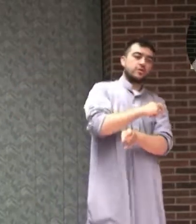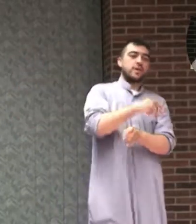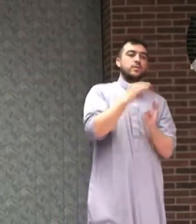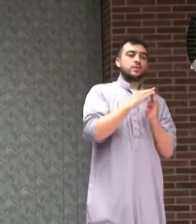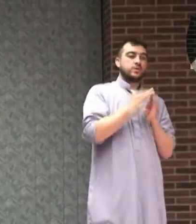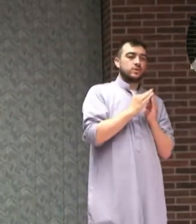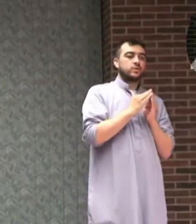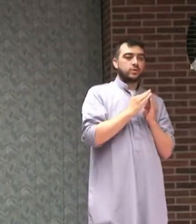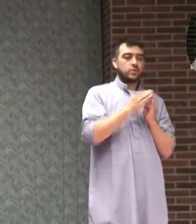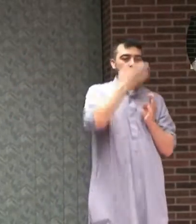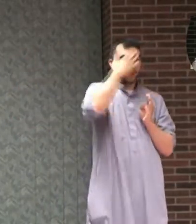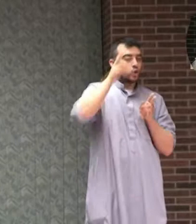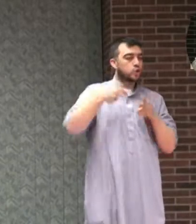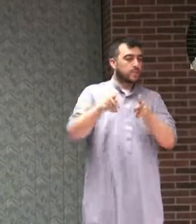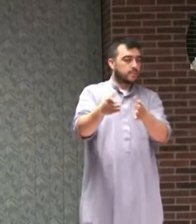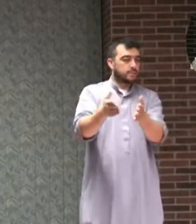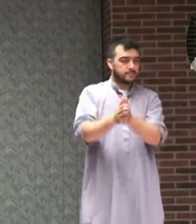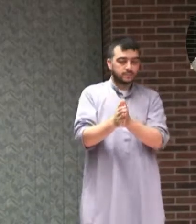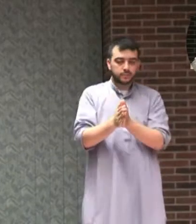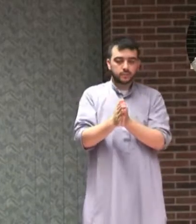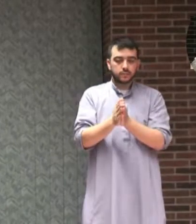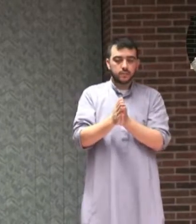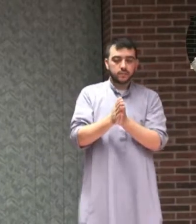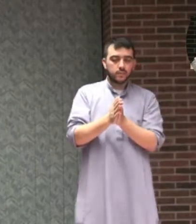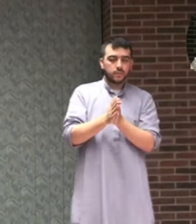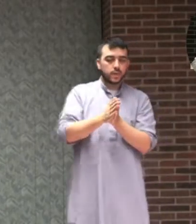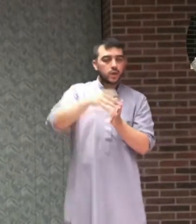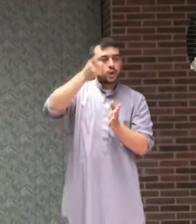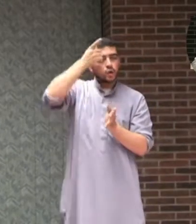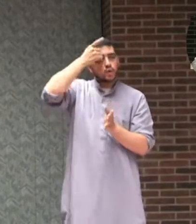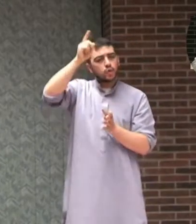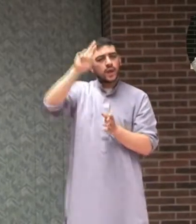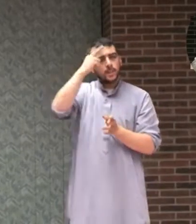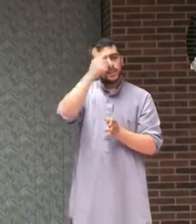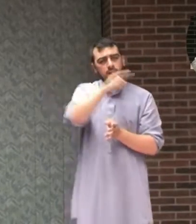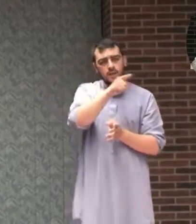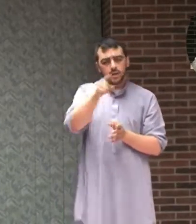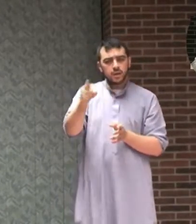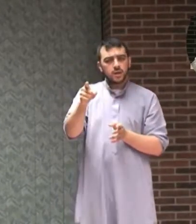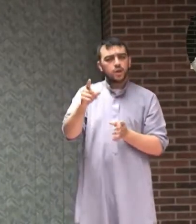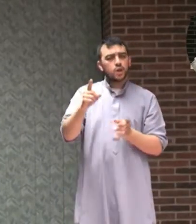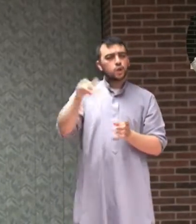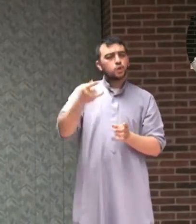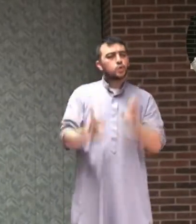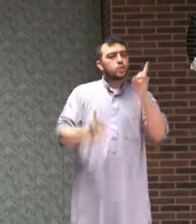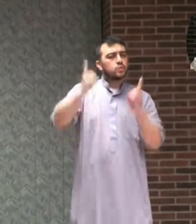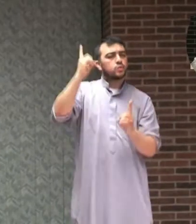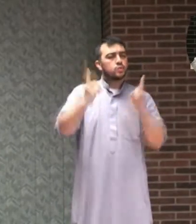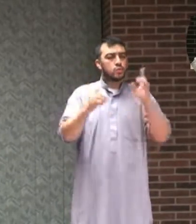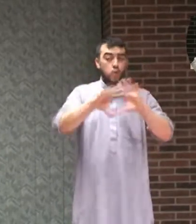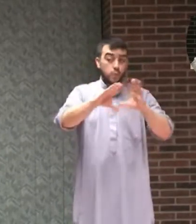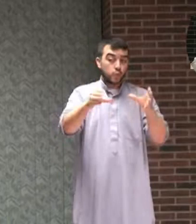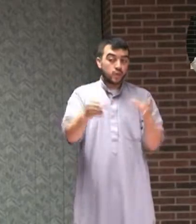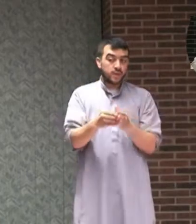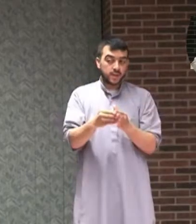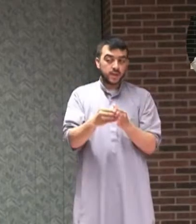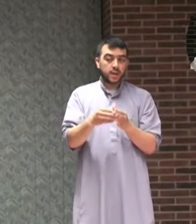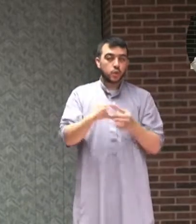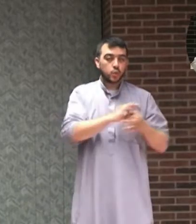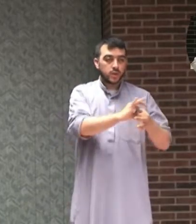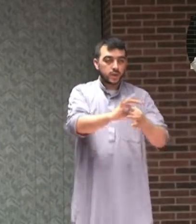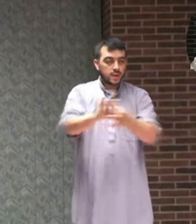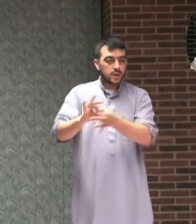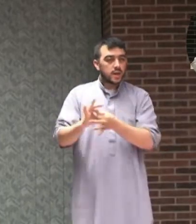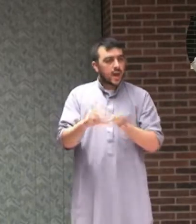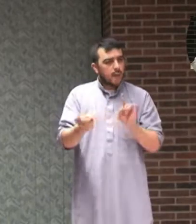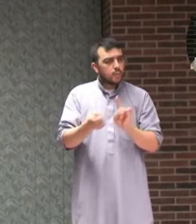wa ta'ala nous rappelle que nous sommes une communauté unie. C'est-à-dire que c'est le jour où nous allons nous visiter les uns les autres. Et en